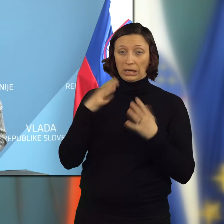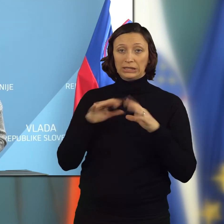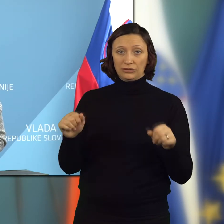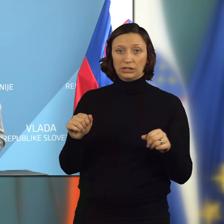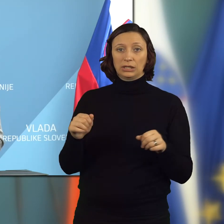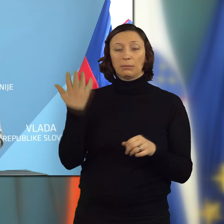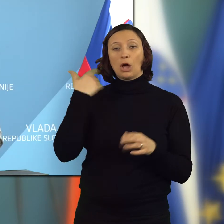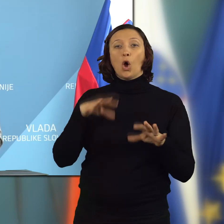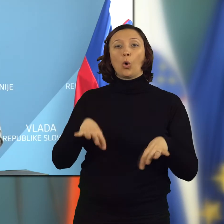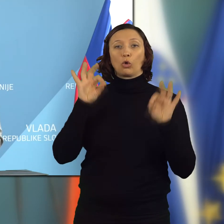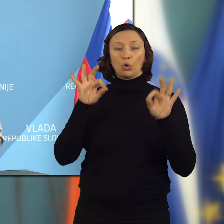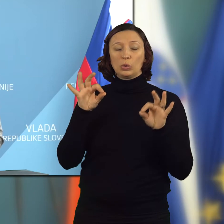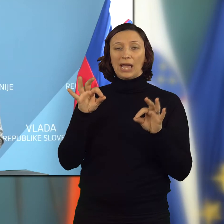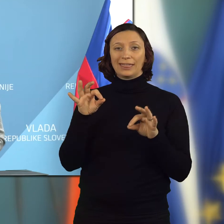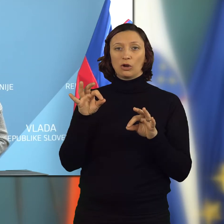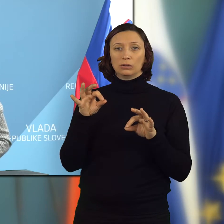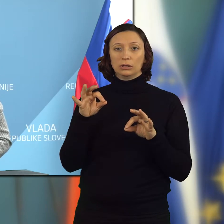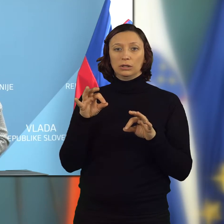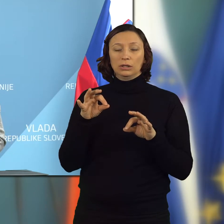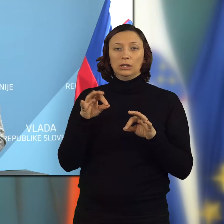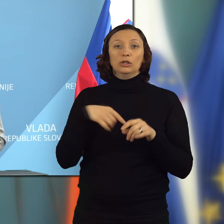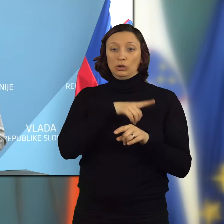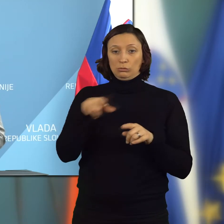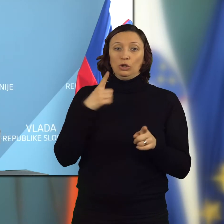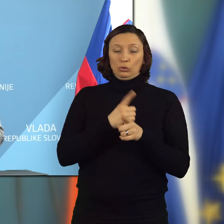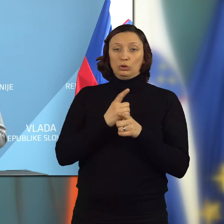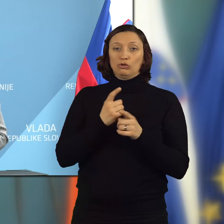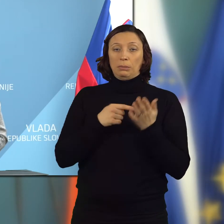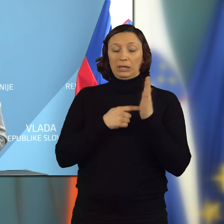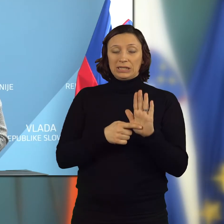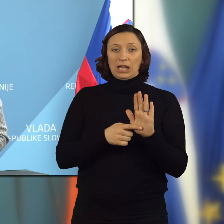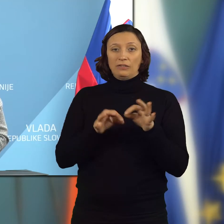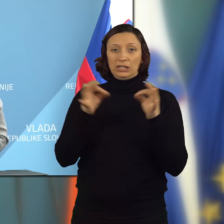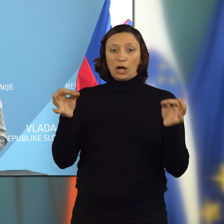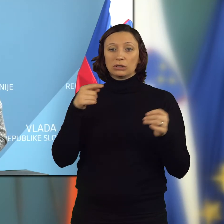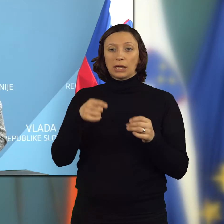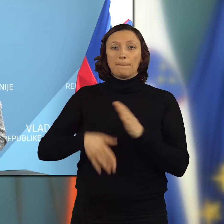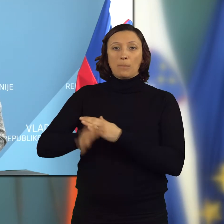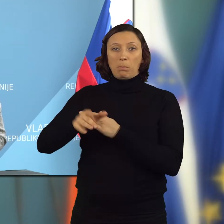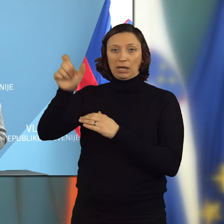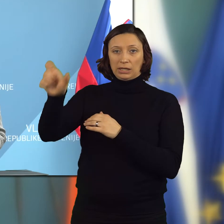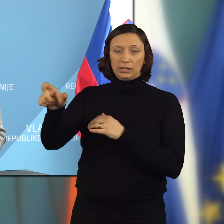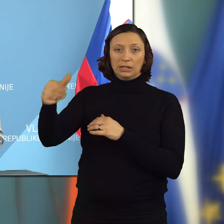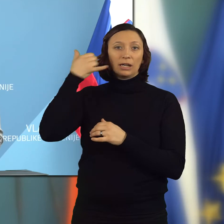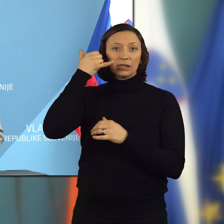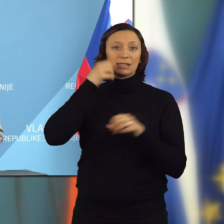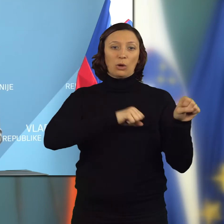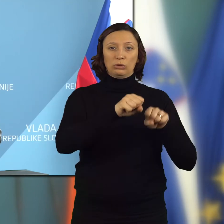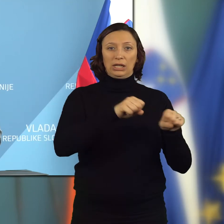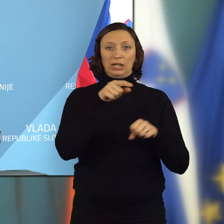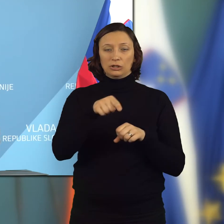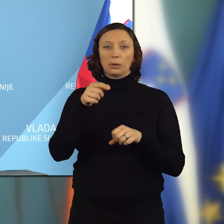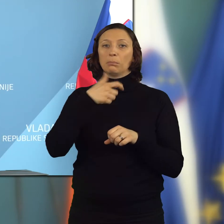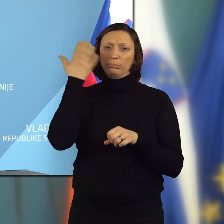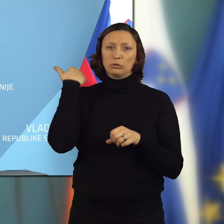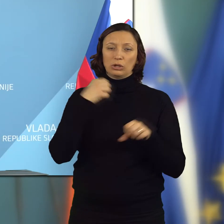je bila že izvedena, je bilo ugotovljeno, in to smo tudi že predstavili javnosti, da je pobegli